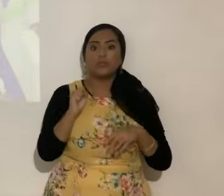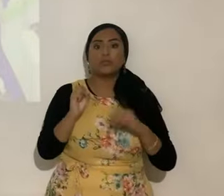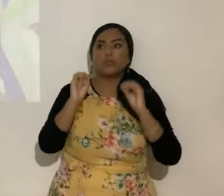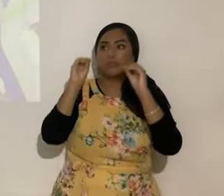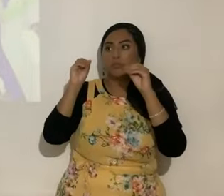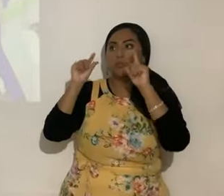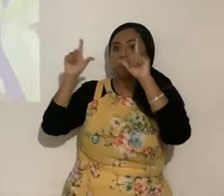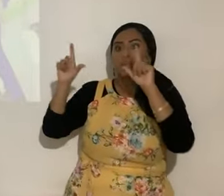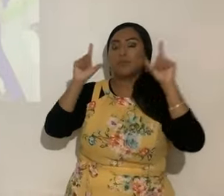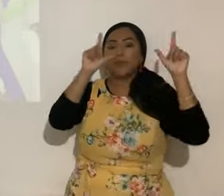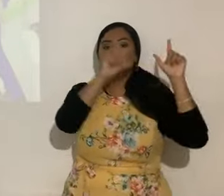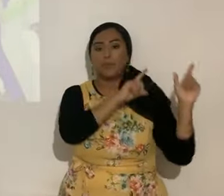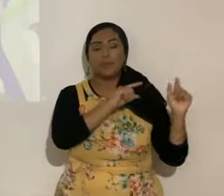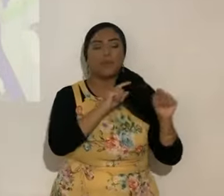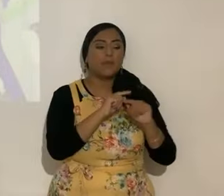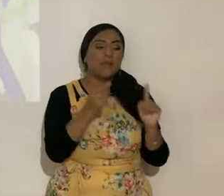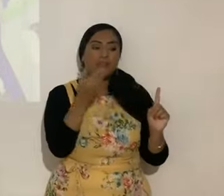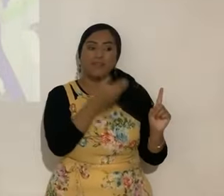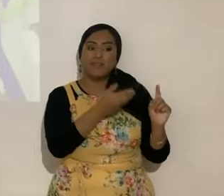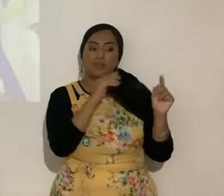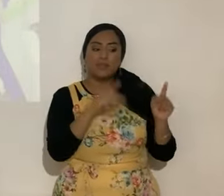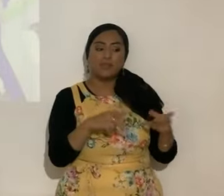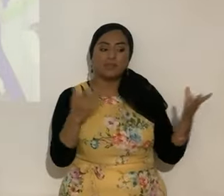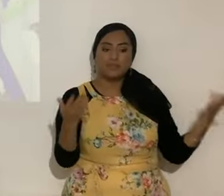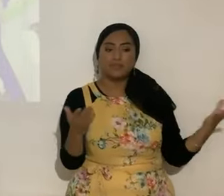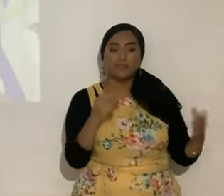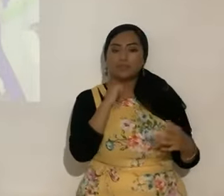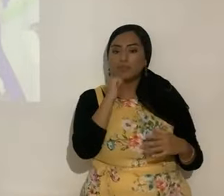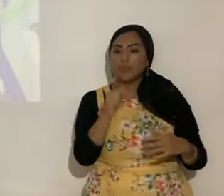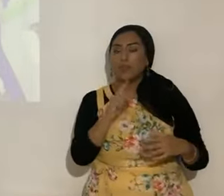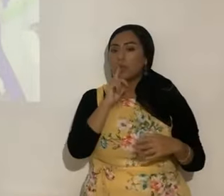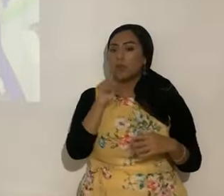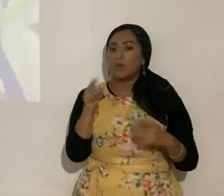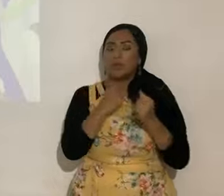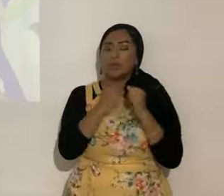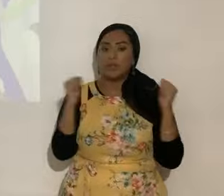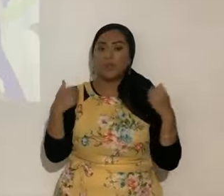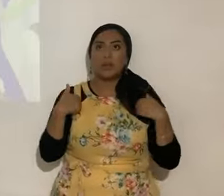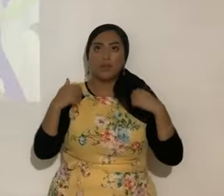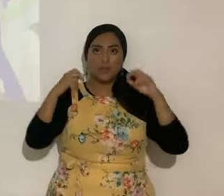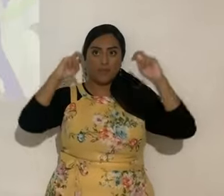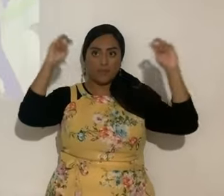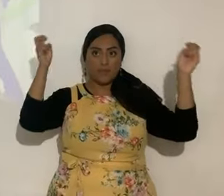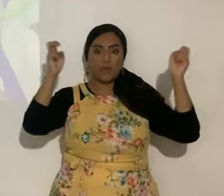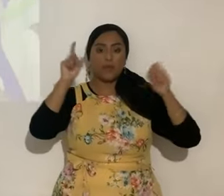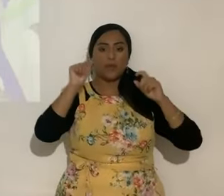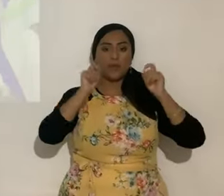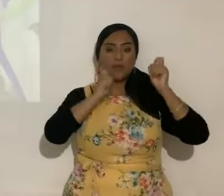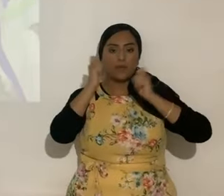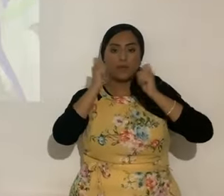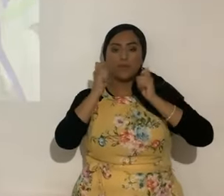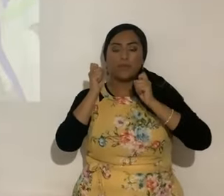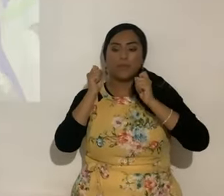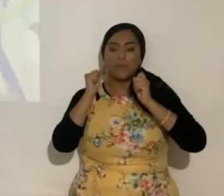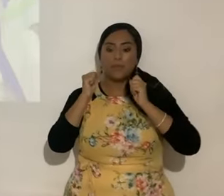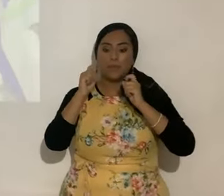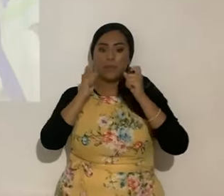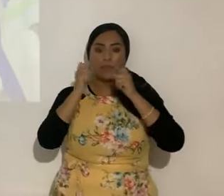Etcétera, etc. Pero esa persona no es salva, pues. Hay un tema que le titulé 20 características